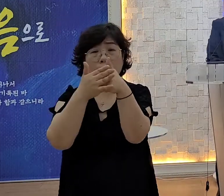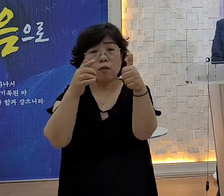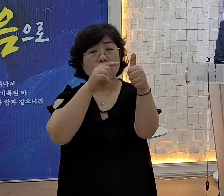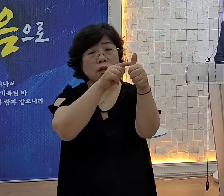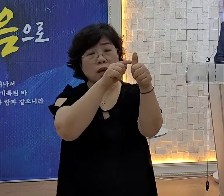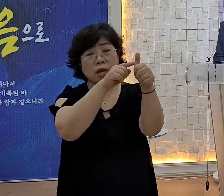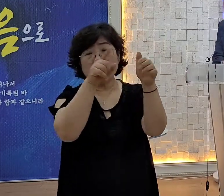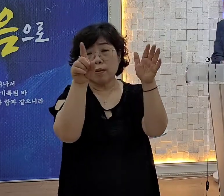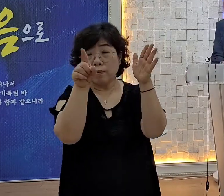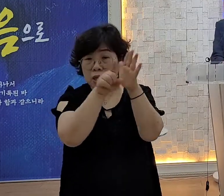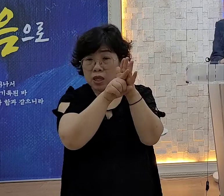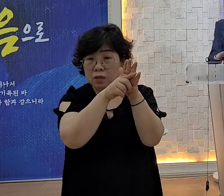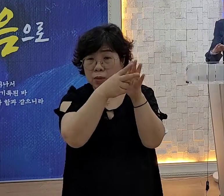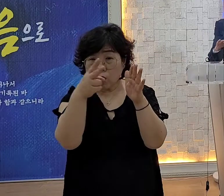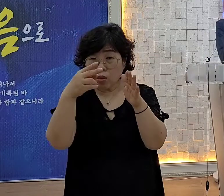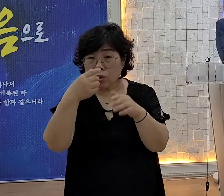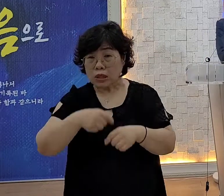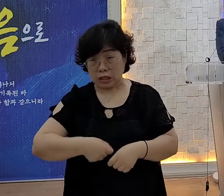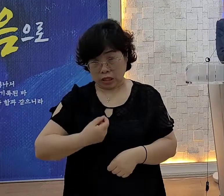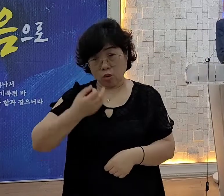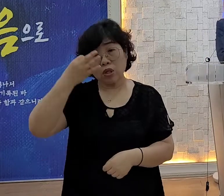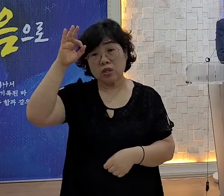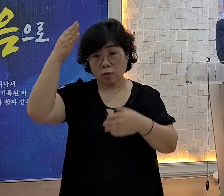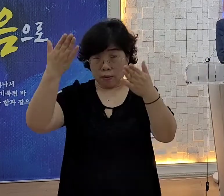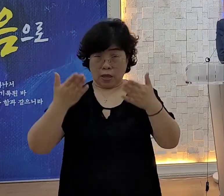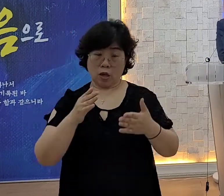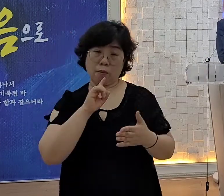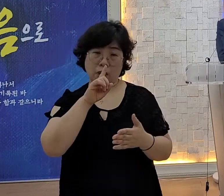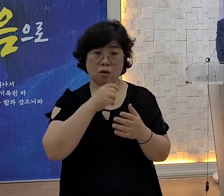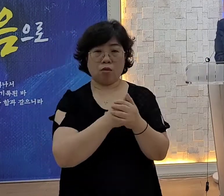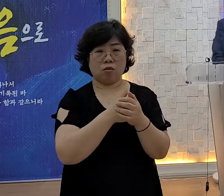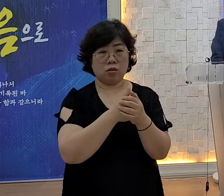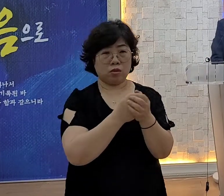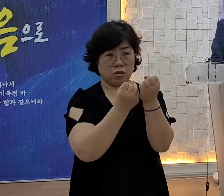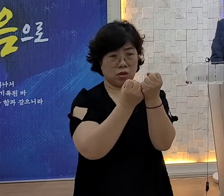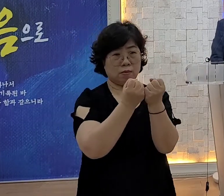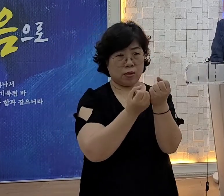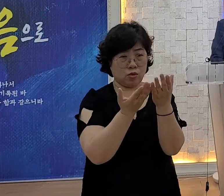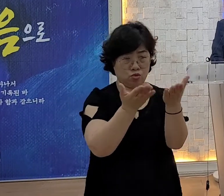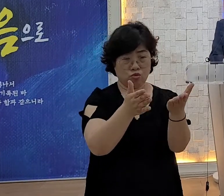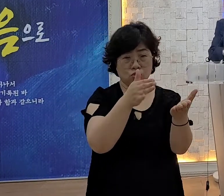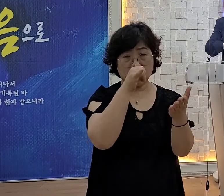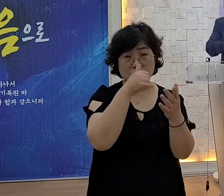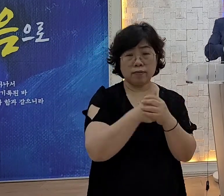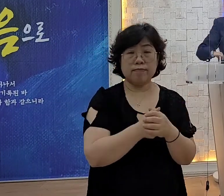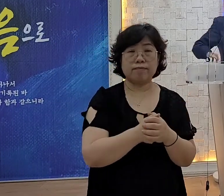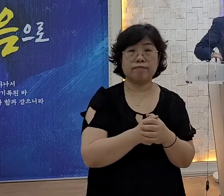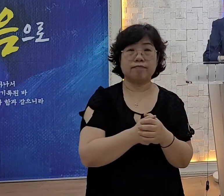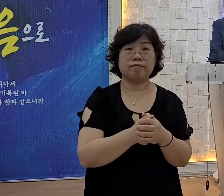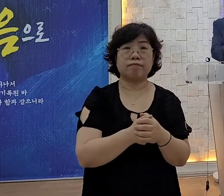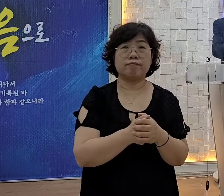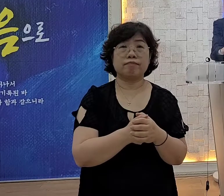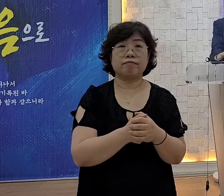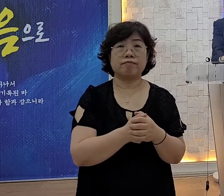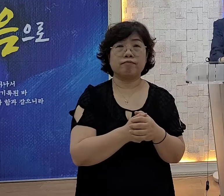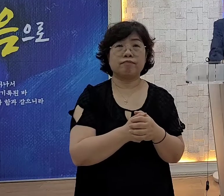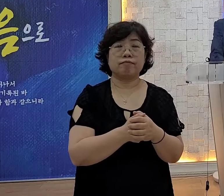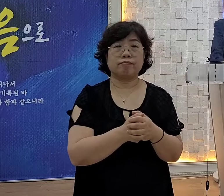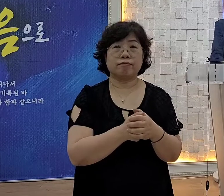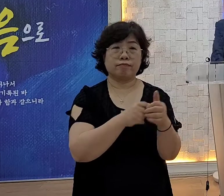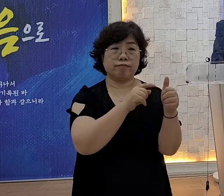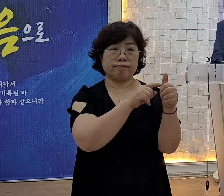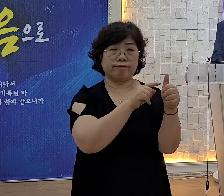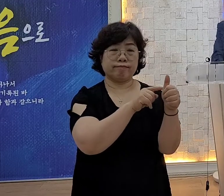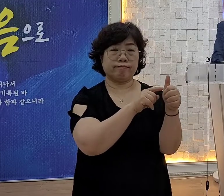의로 여겨졌다. 이 바울이 지금 이렇게 설명하고 있다는 얘기예요. 지금 아브라함의 이제 얘기가 오늘